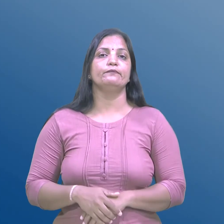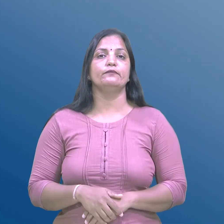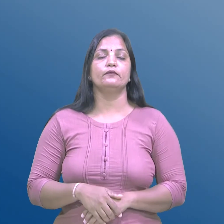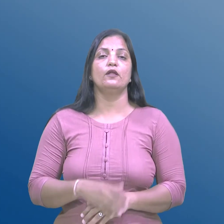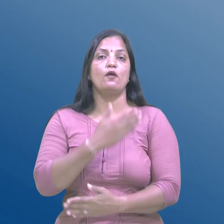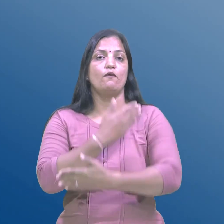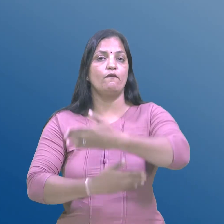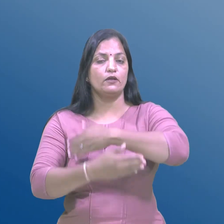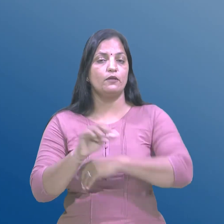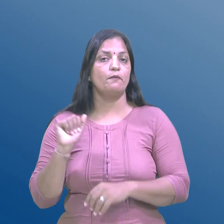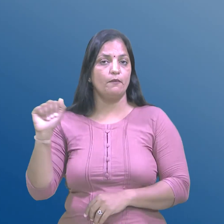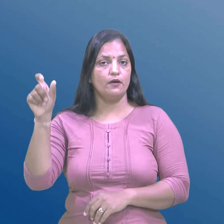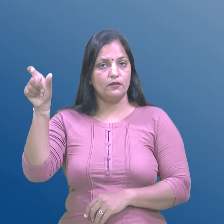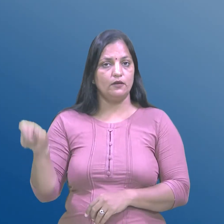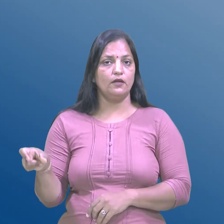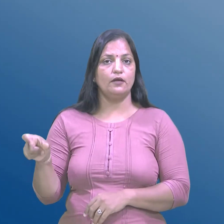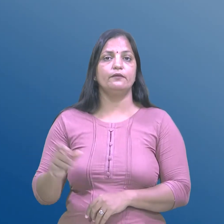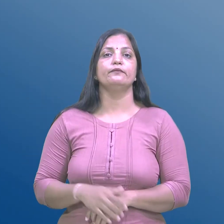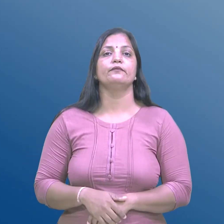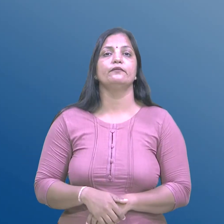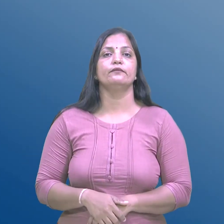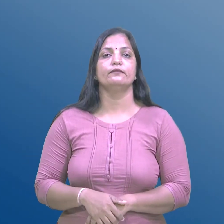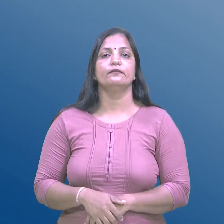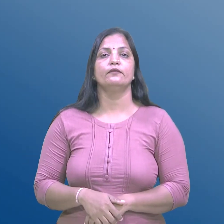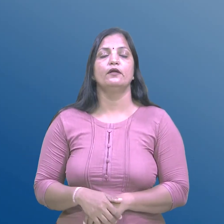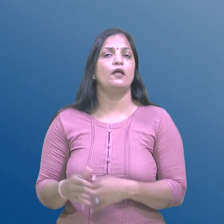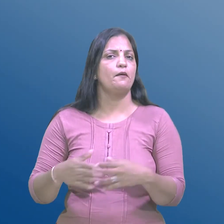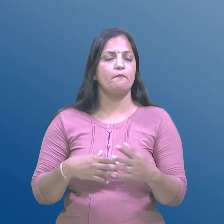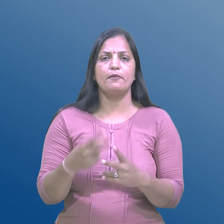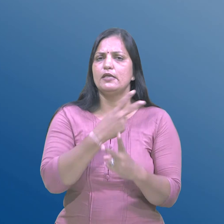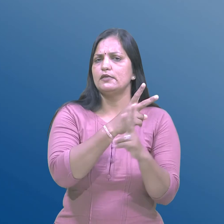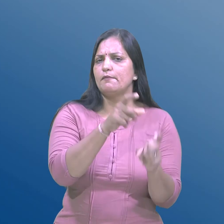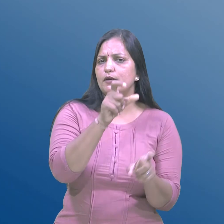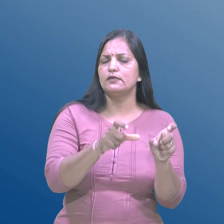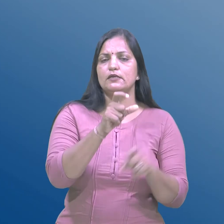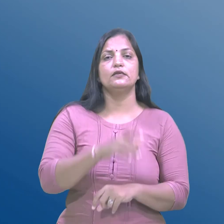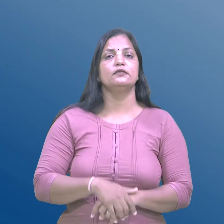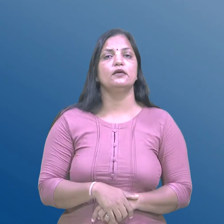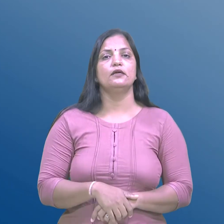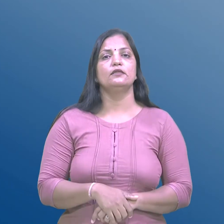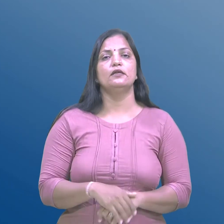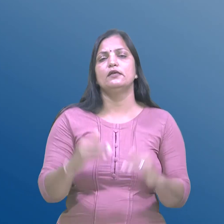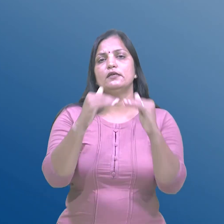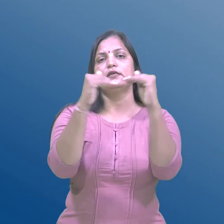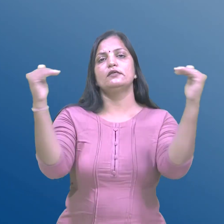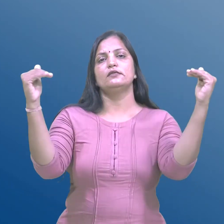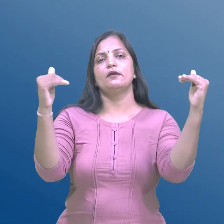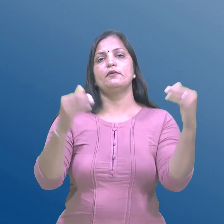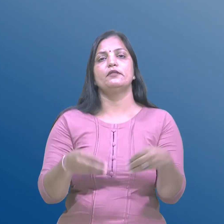વિકલાંગતા ધરાવતી વ્યક્તિઓને અન્યોની સાથે સમાન રીતે મળી રહે